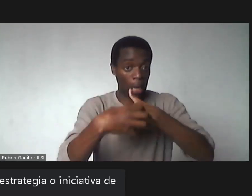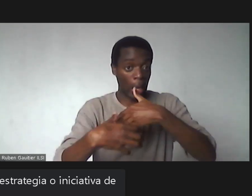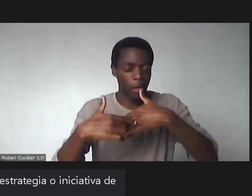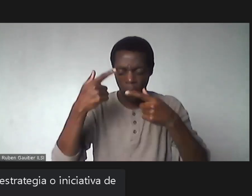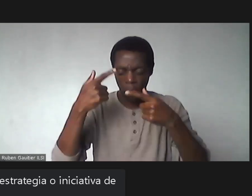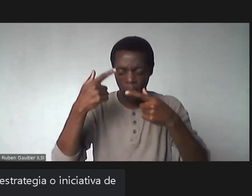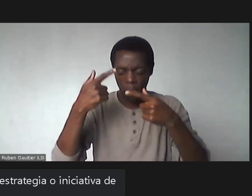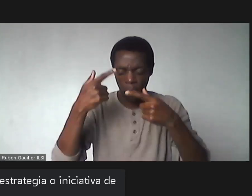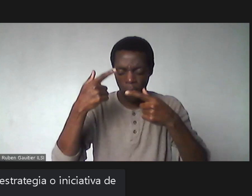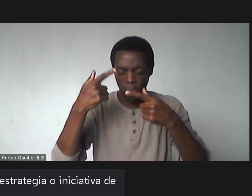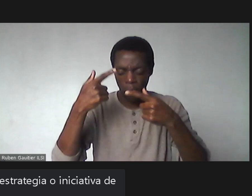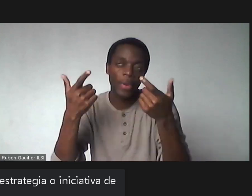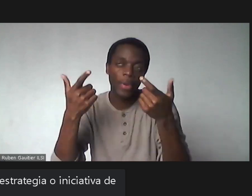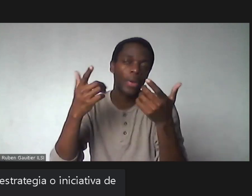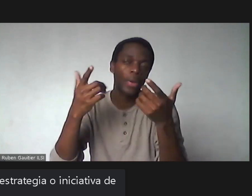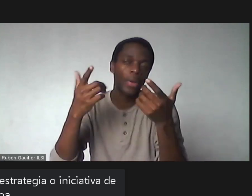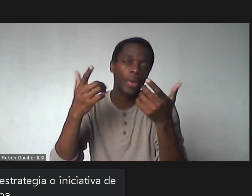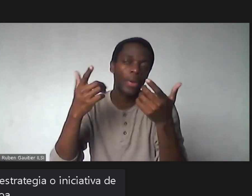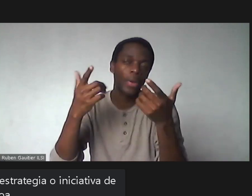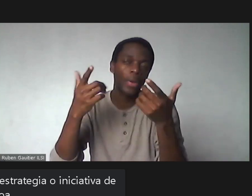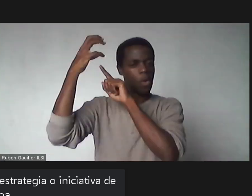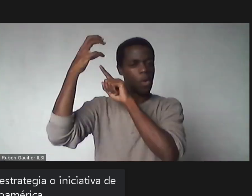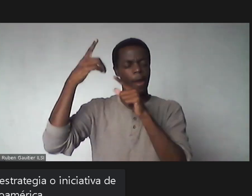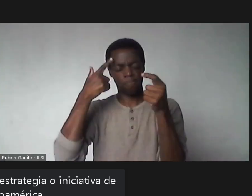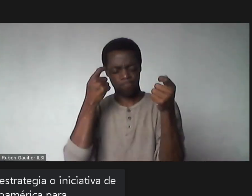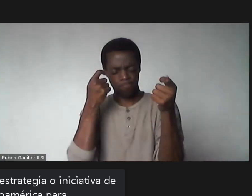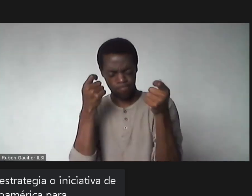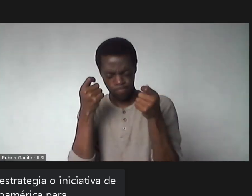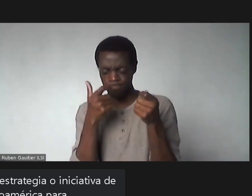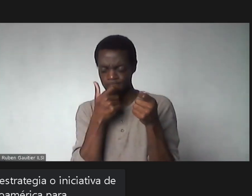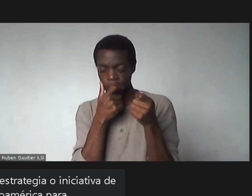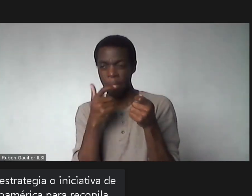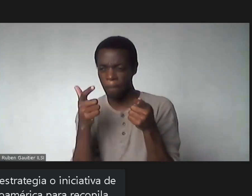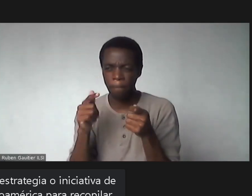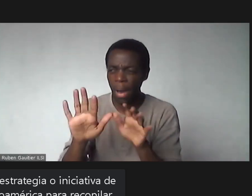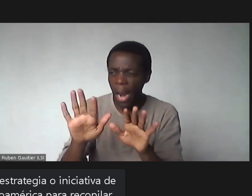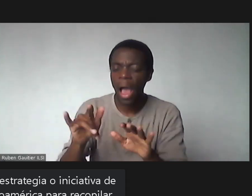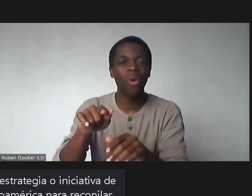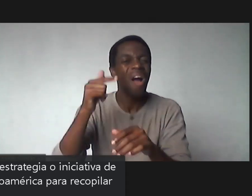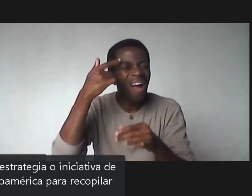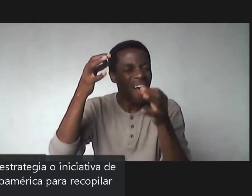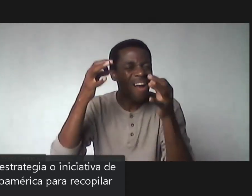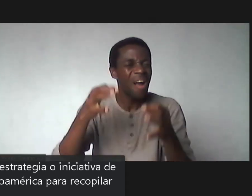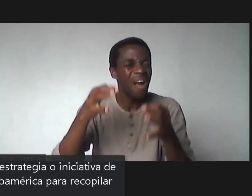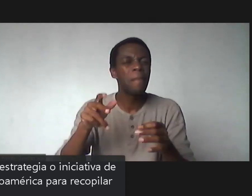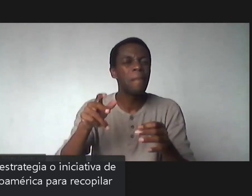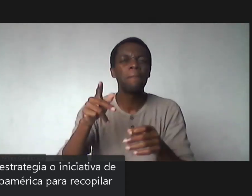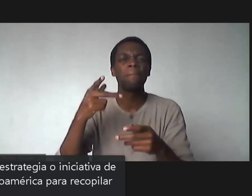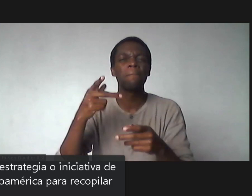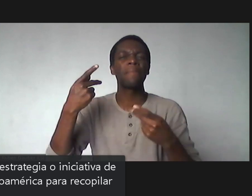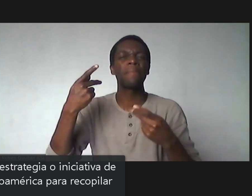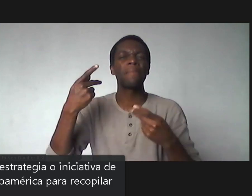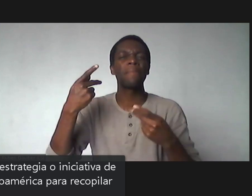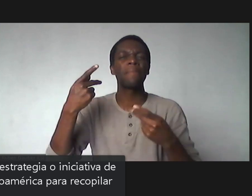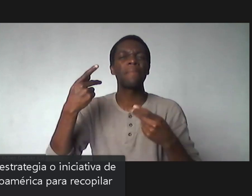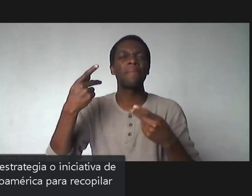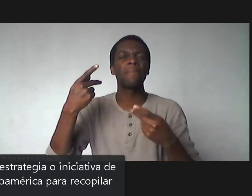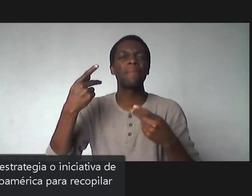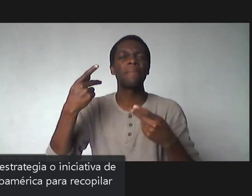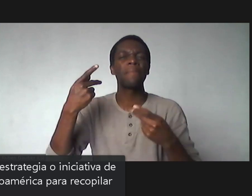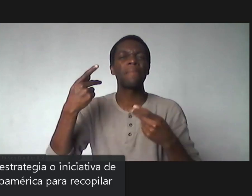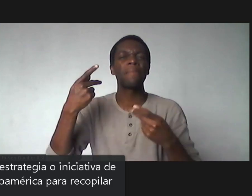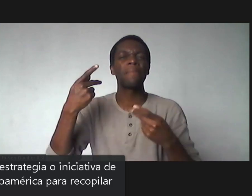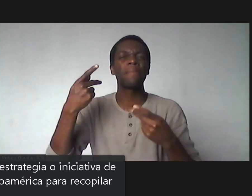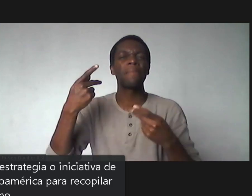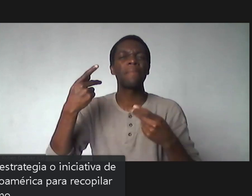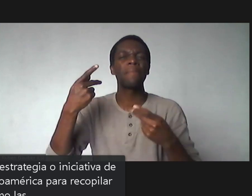del Estado, del gobierno, para recopilar información desagregada sobre cómo las personas con discapacidad están viviendo este